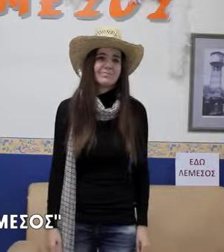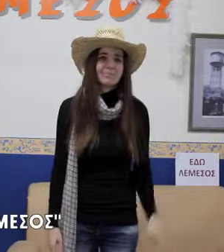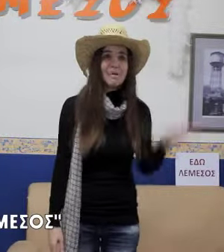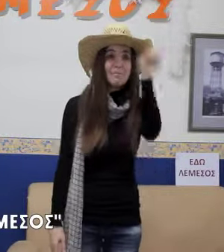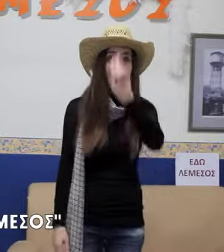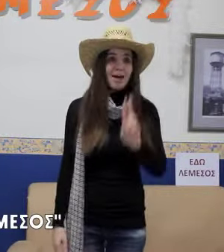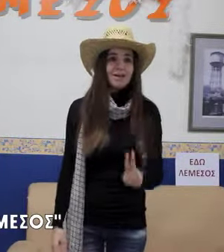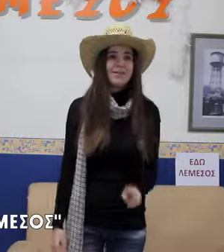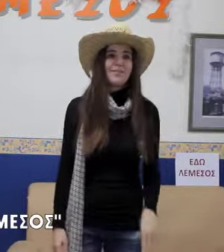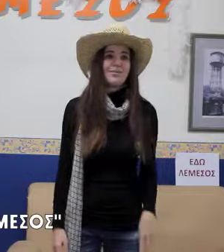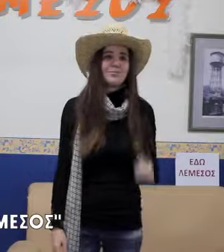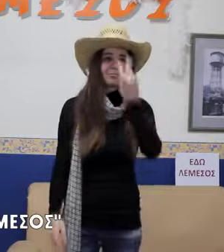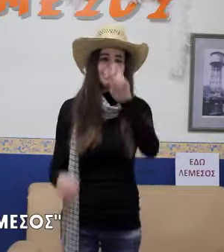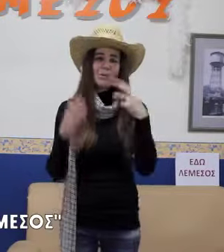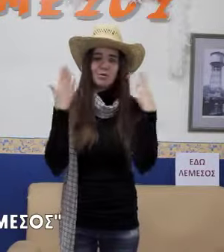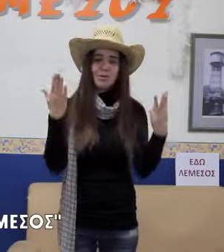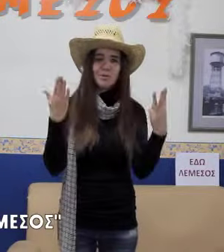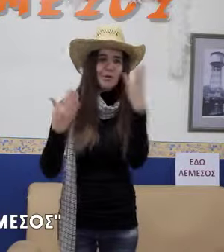Παρασκευή, 28,